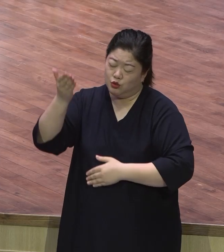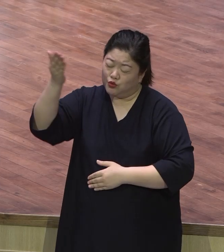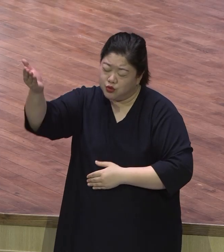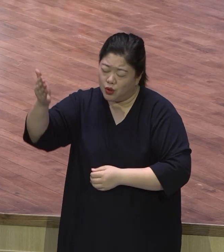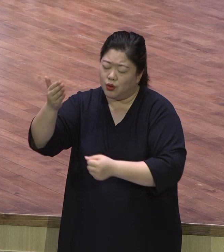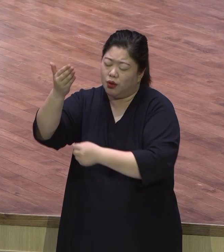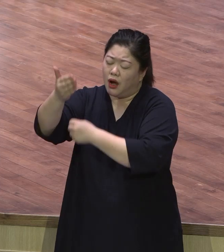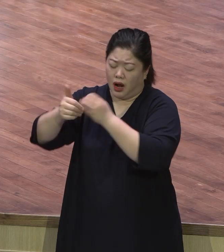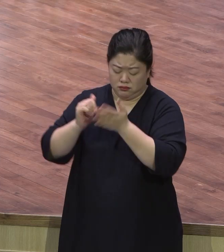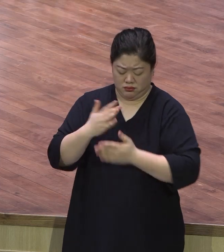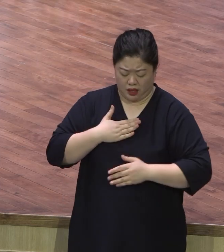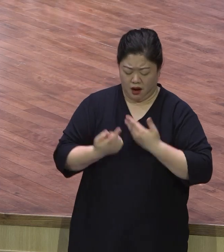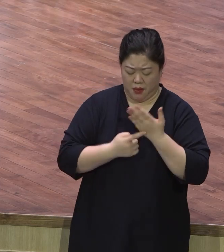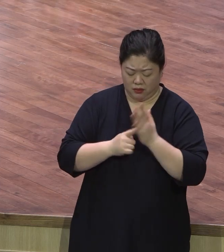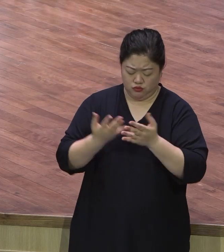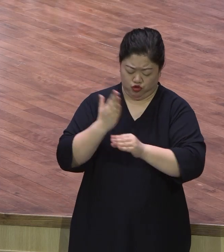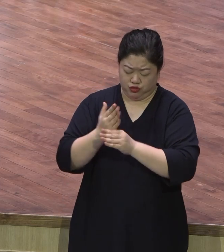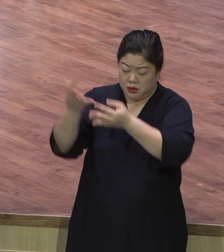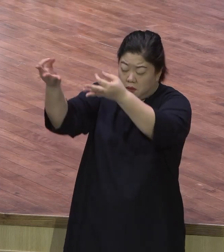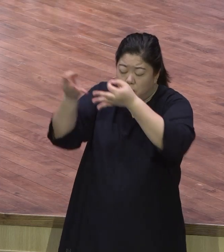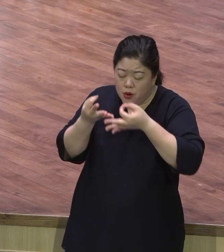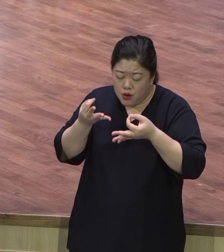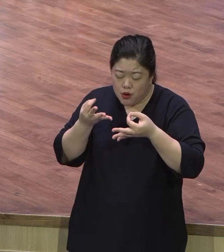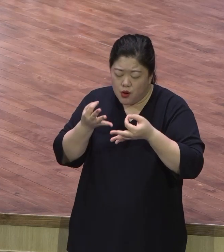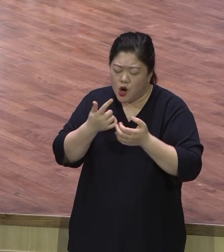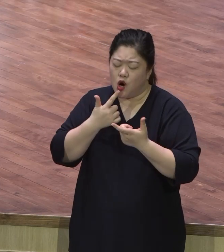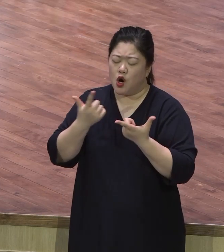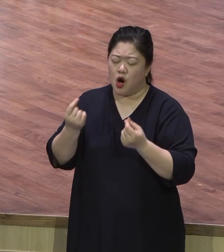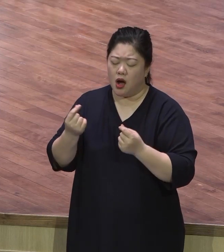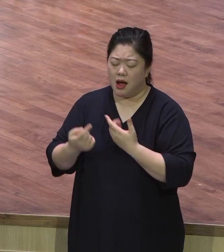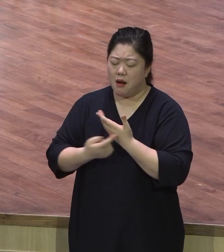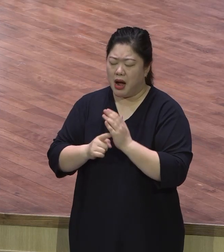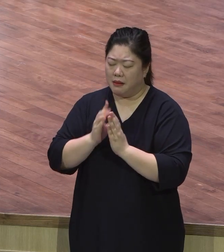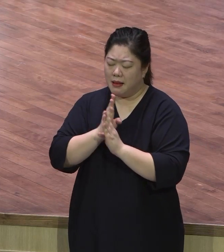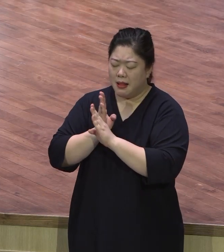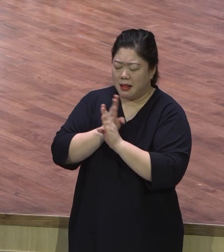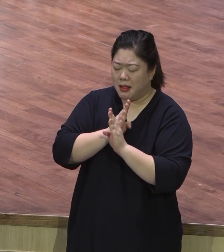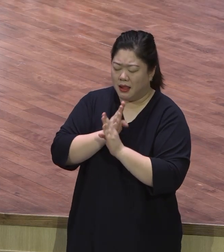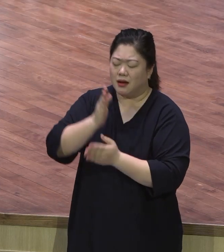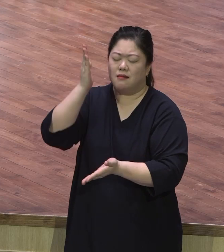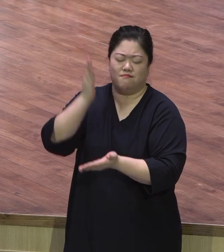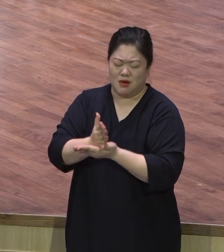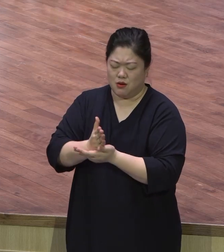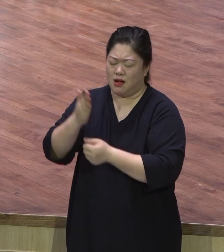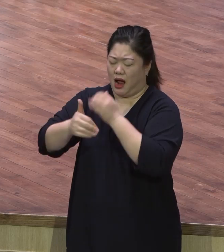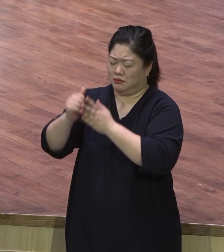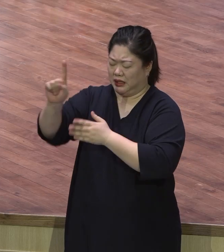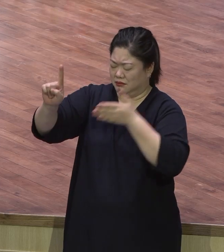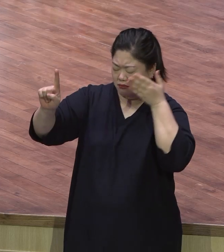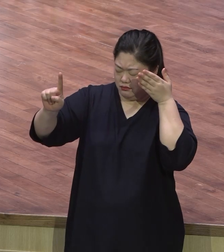보시는데 내가 하나님 앞에 두만 품지 말고 중심을 다해서 올인해서